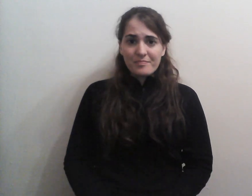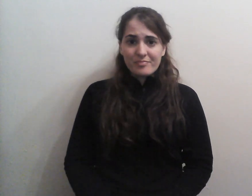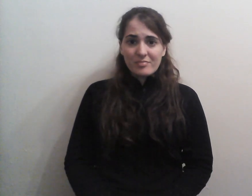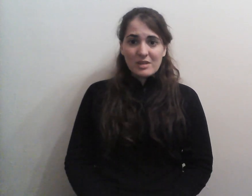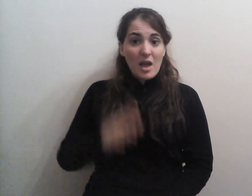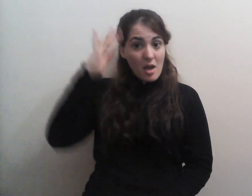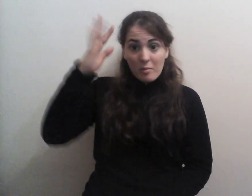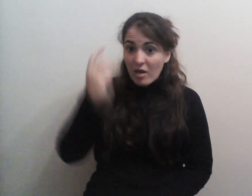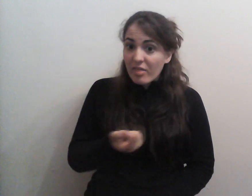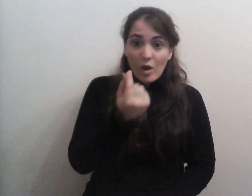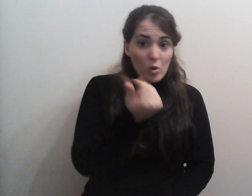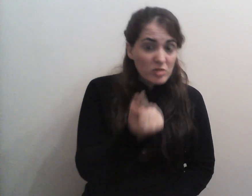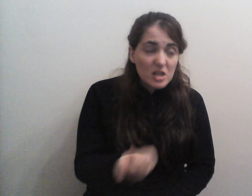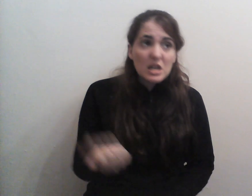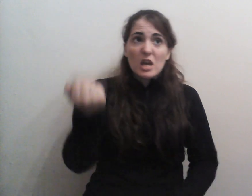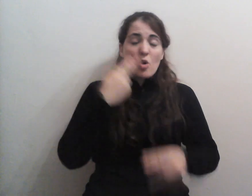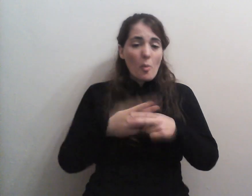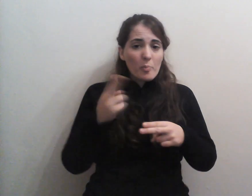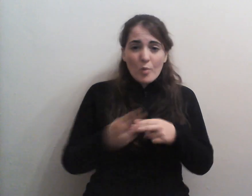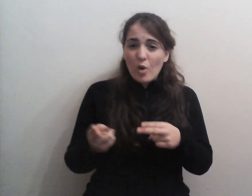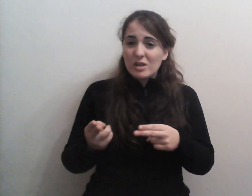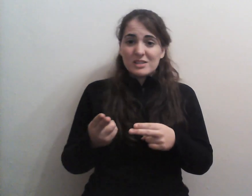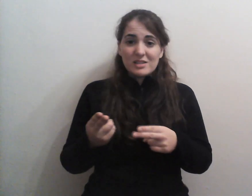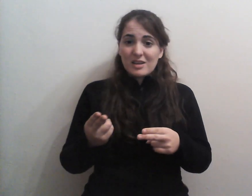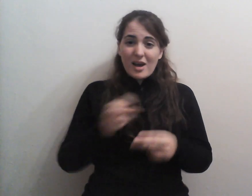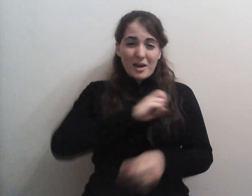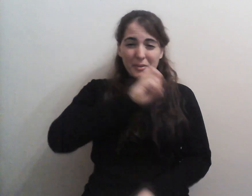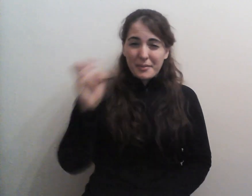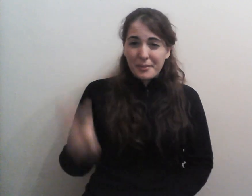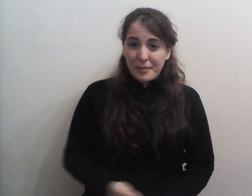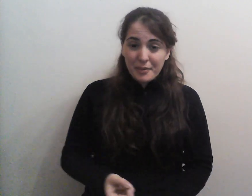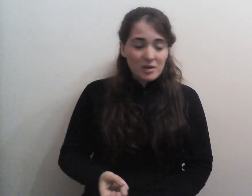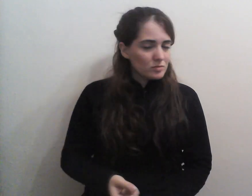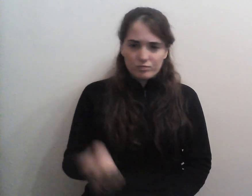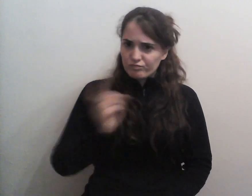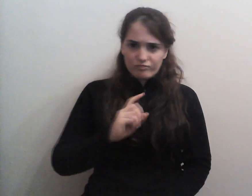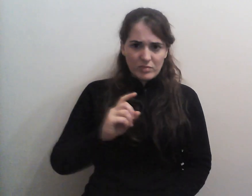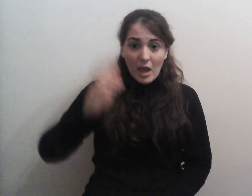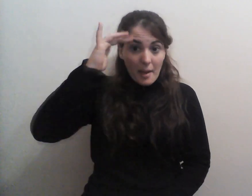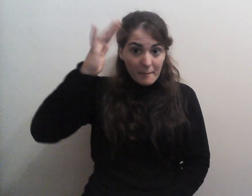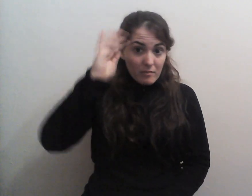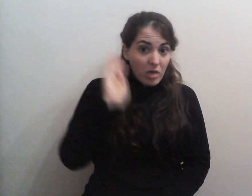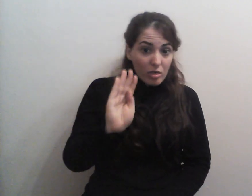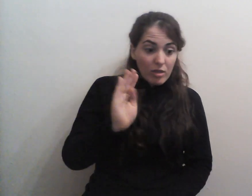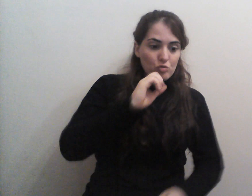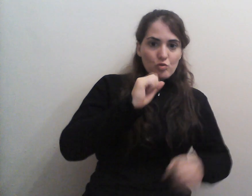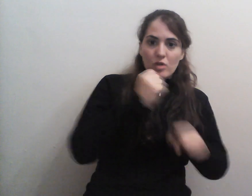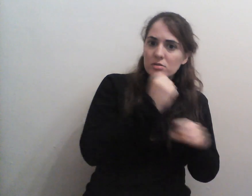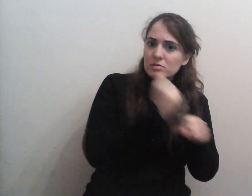economía española, ni europea, ni mundial. Tu esperanza no es la situación laboral. Tu esperanza no